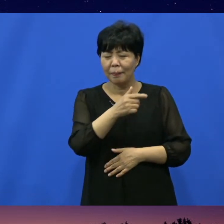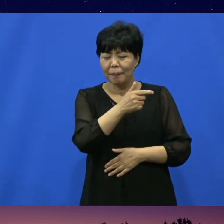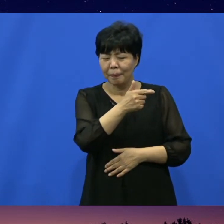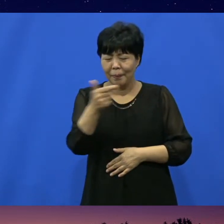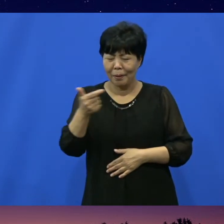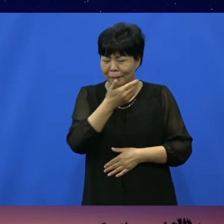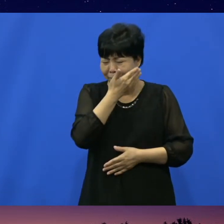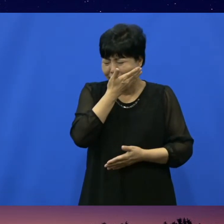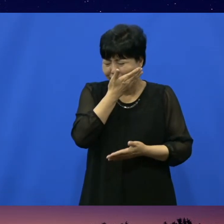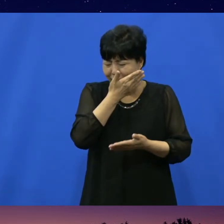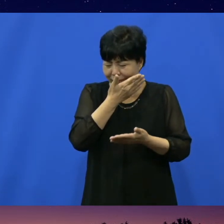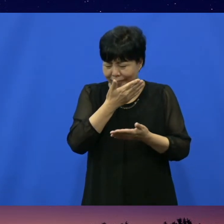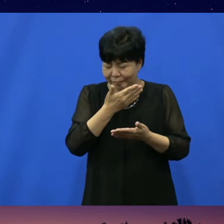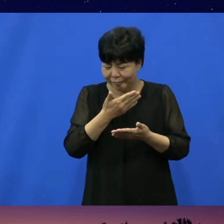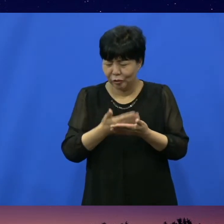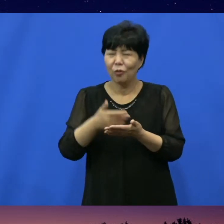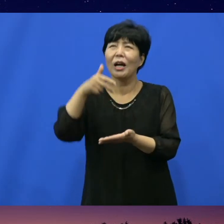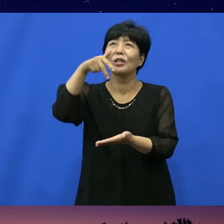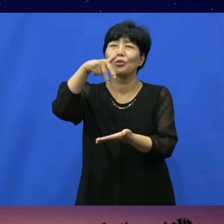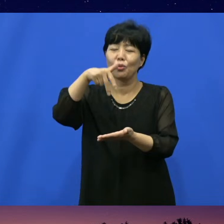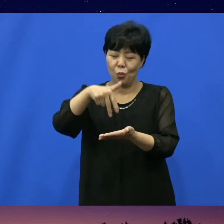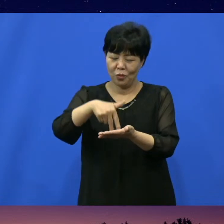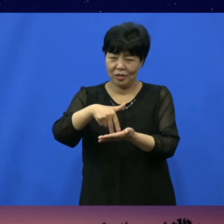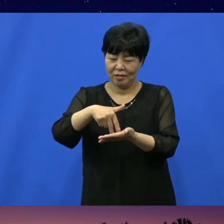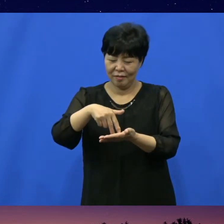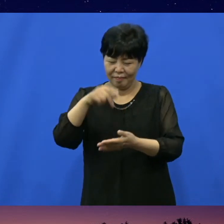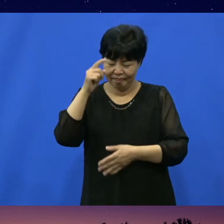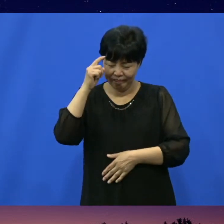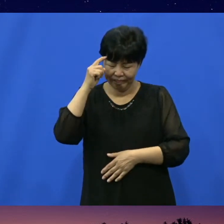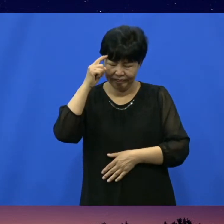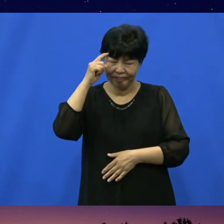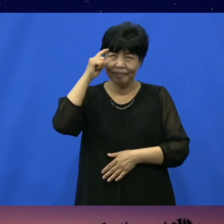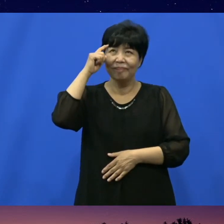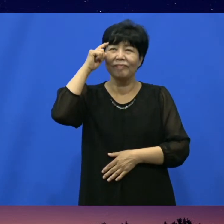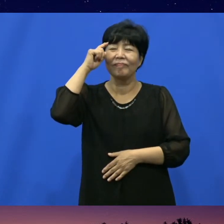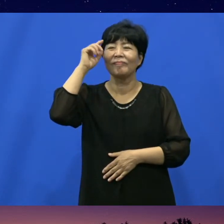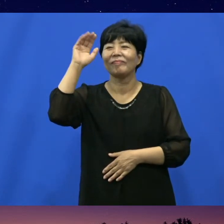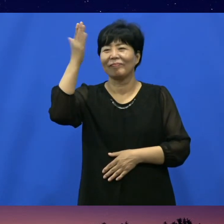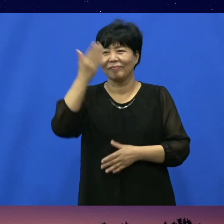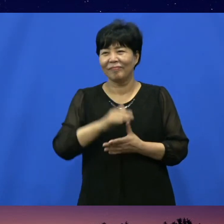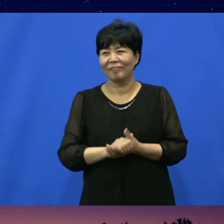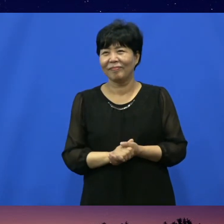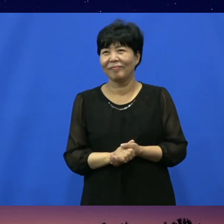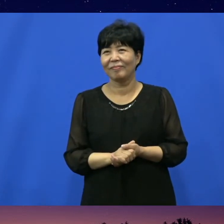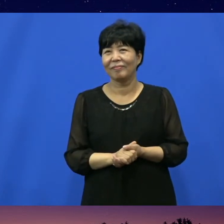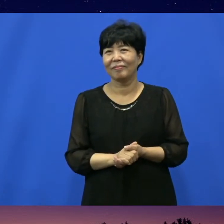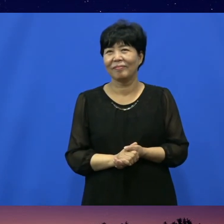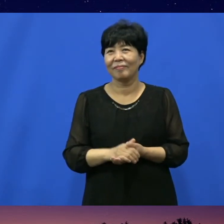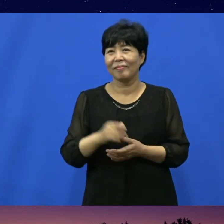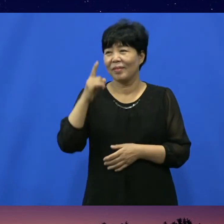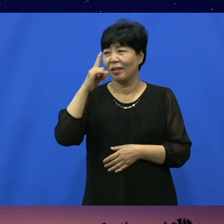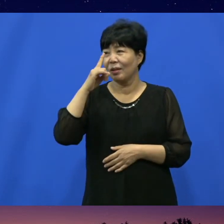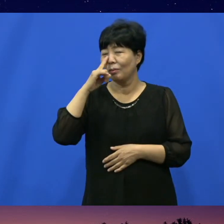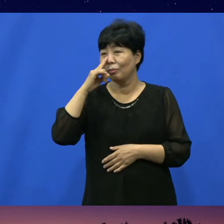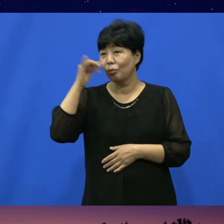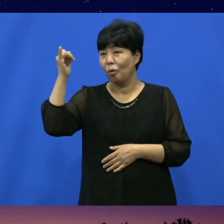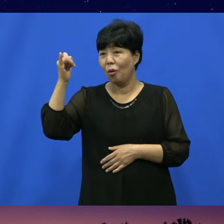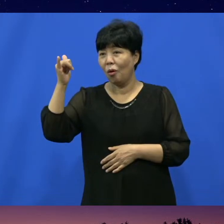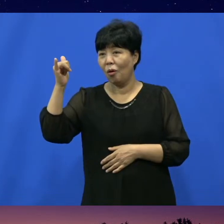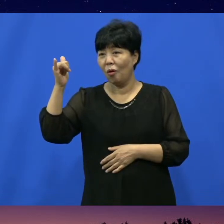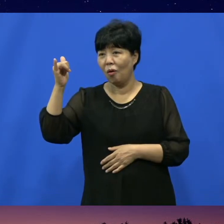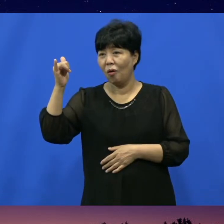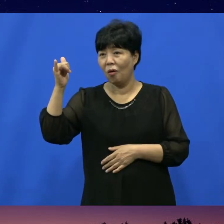그 사랑을 받을 때 소중한 존재가 됩니다. 부모에게 사랑을 받을 때 내가 내 존재가 소중한 존재인가라고